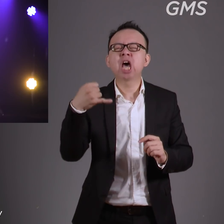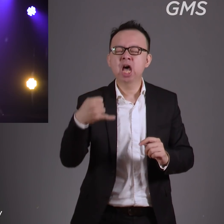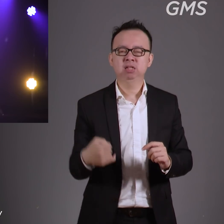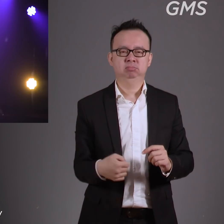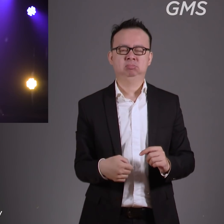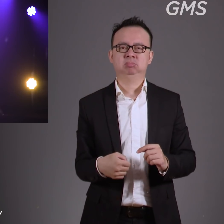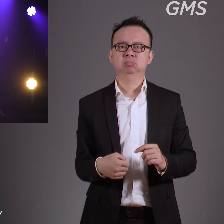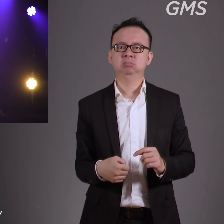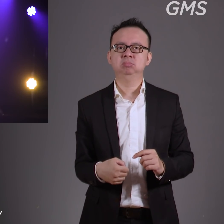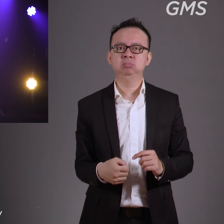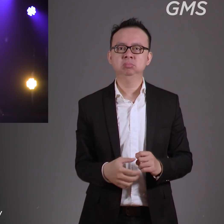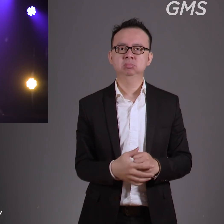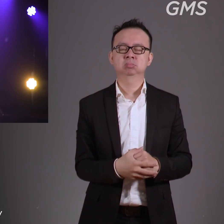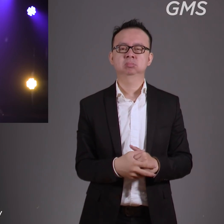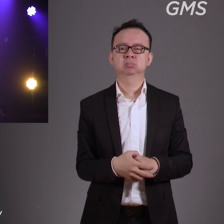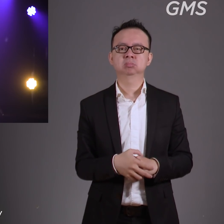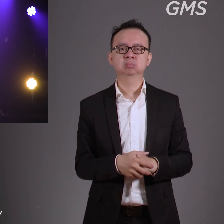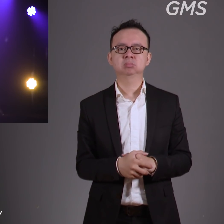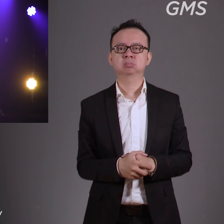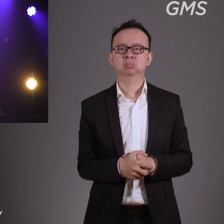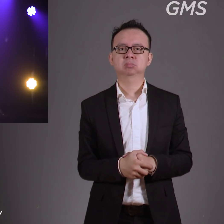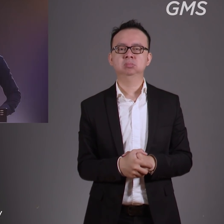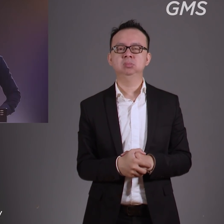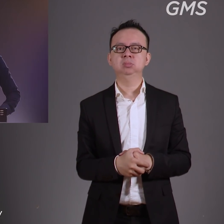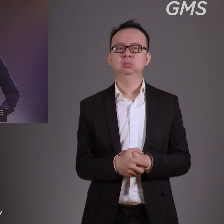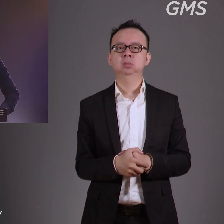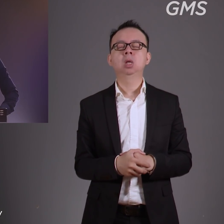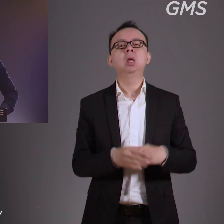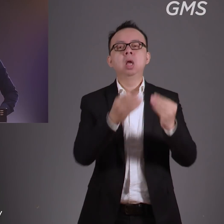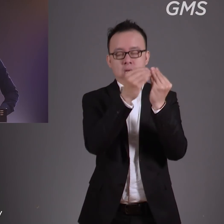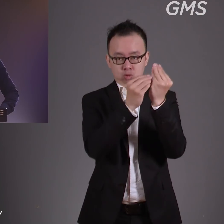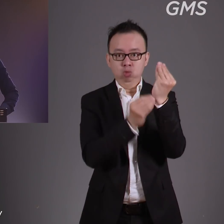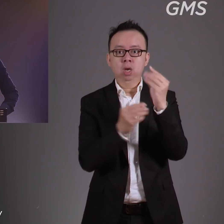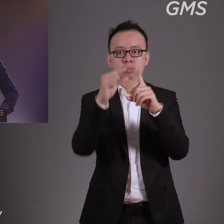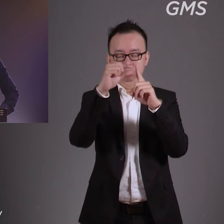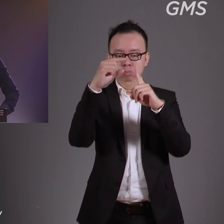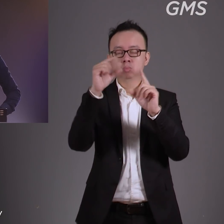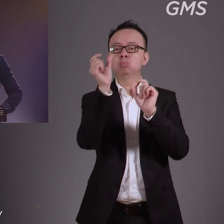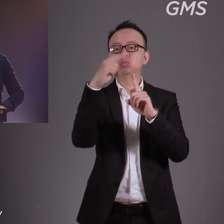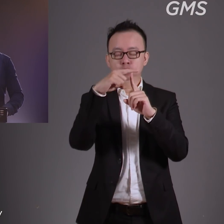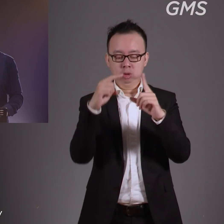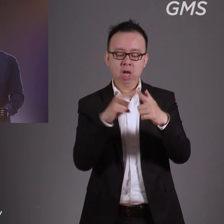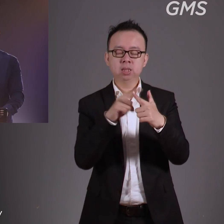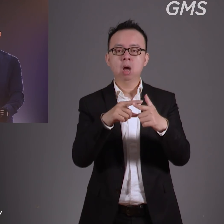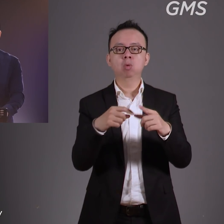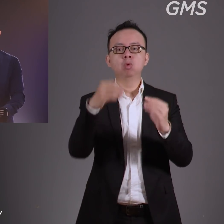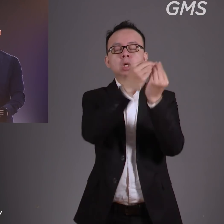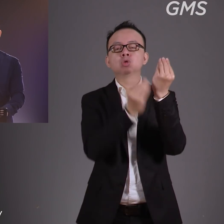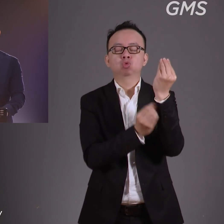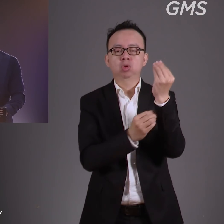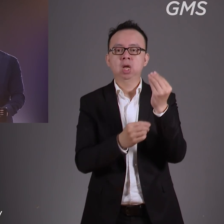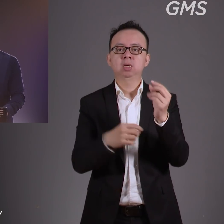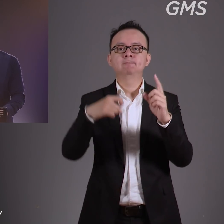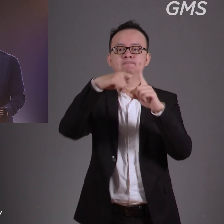bahkan mempersembahkan anaknya sendiri dilempar ke dalam api. Tidak pernah diperintahkan Tuhan korban yang demikian. Mereka berbuat